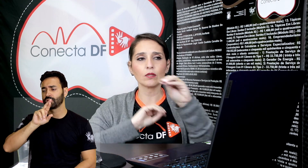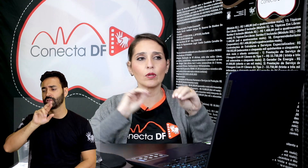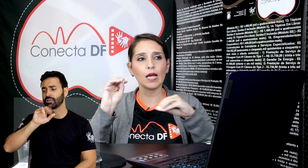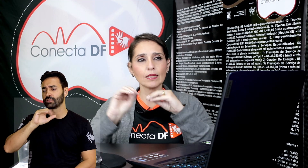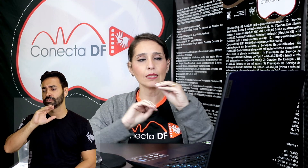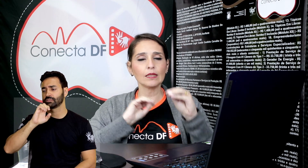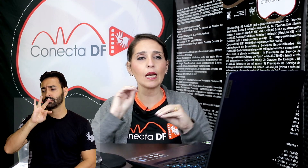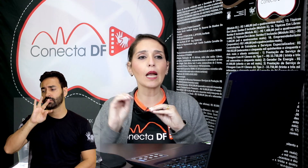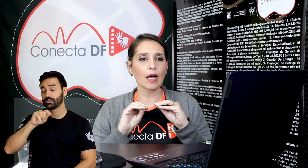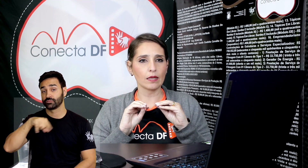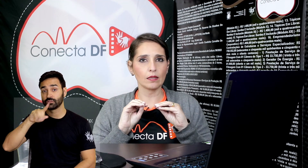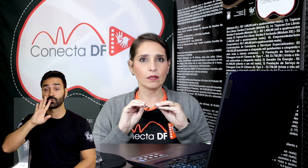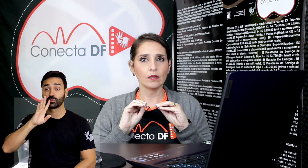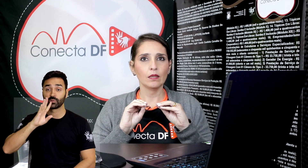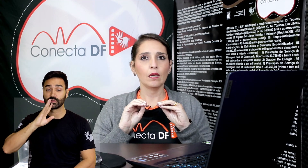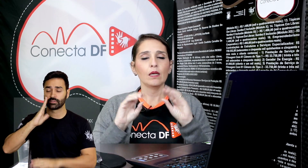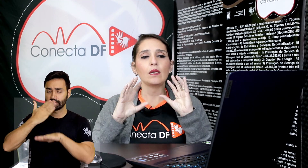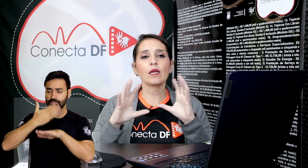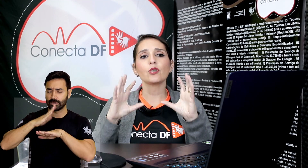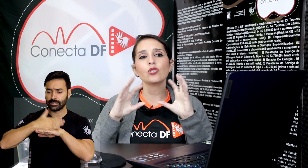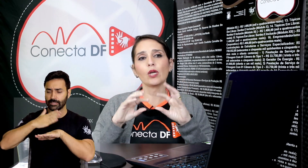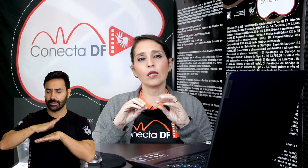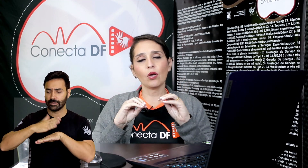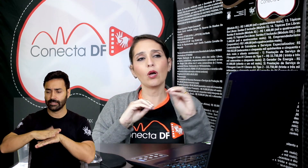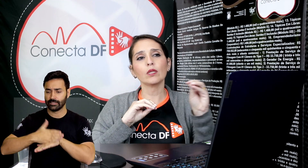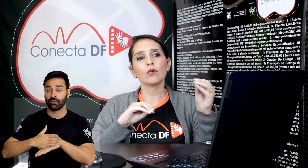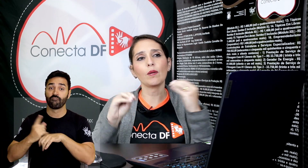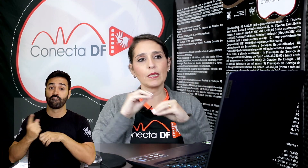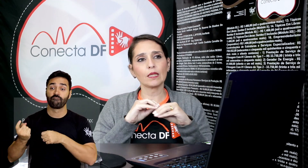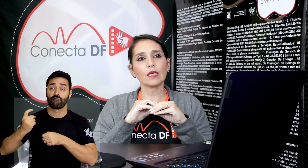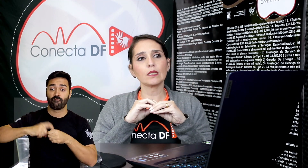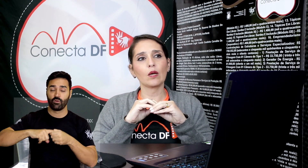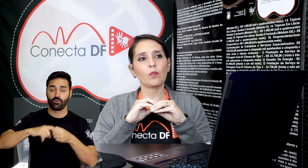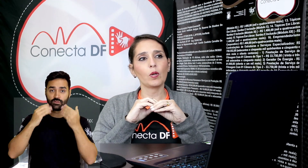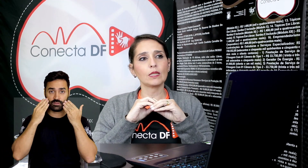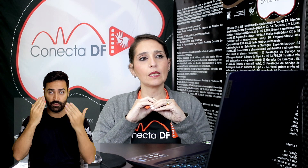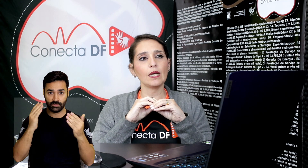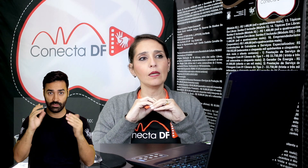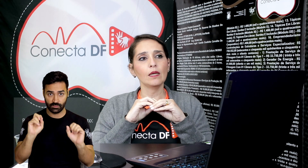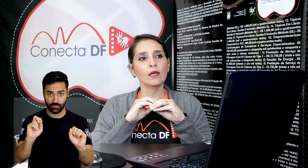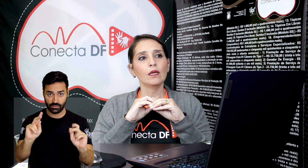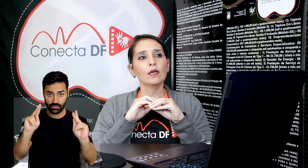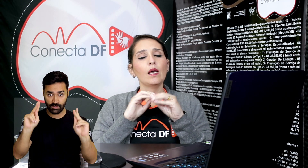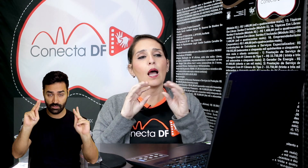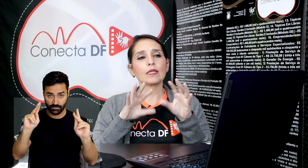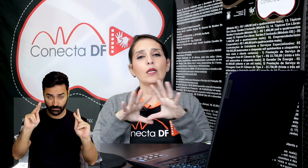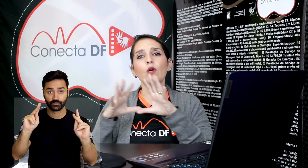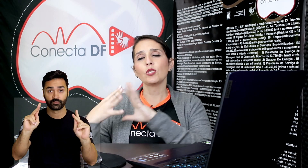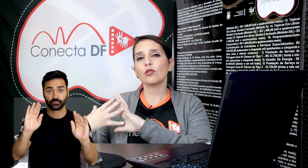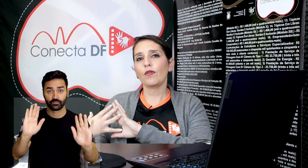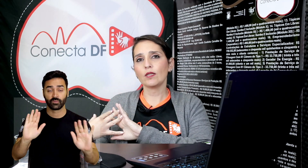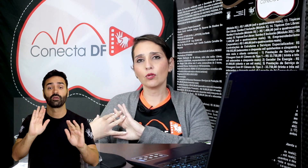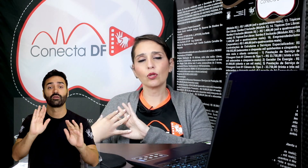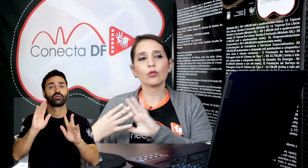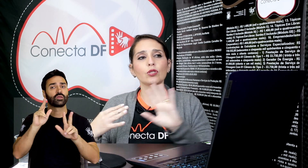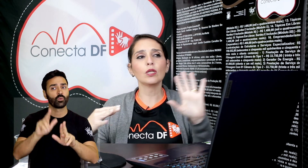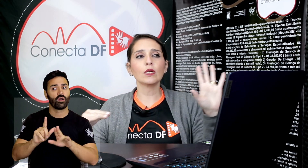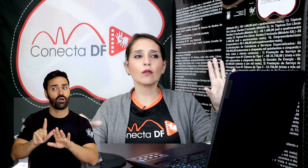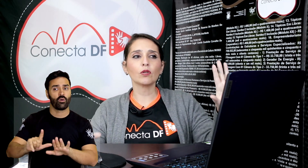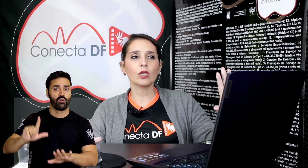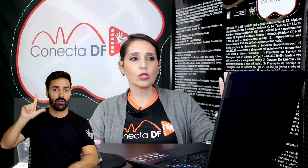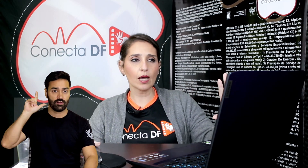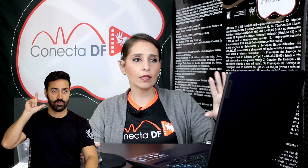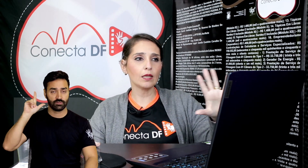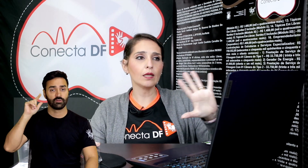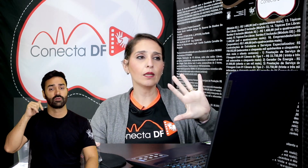que vocês conhecem e treinarem. E aí a gente retorna com a apresentação, pode ser? Assim como a gente fez nos outros dias,